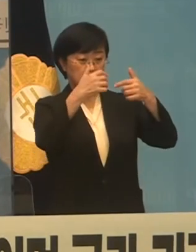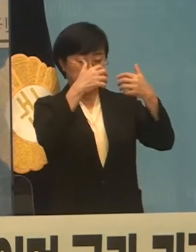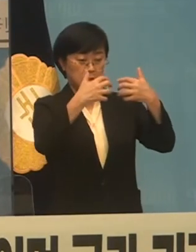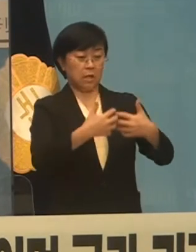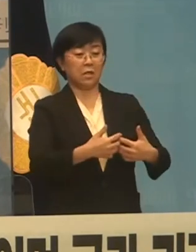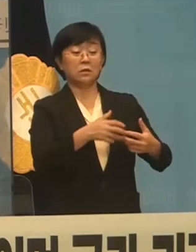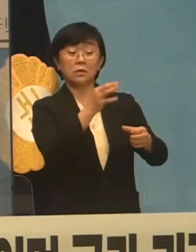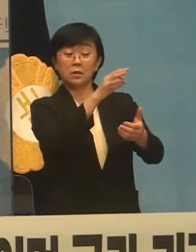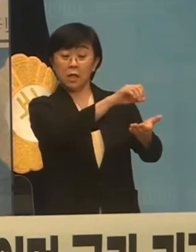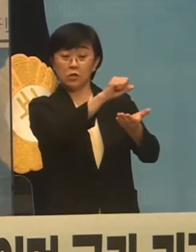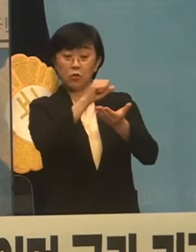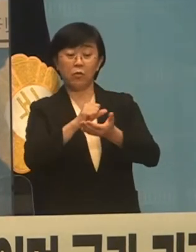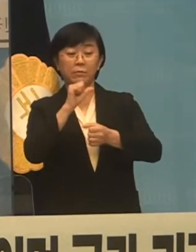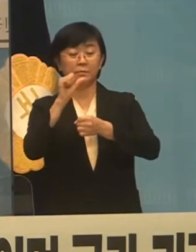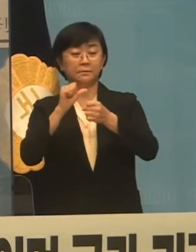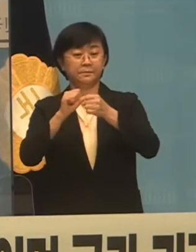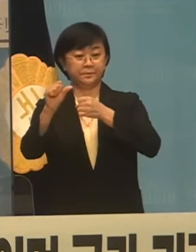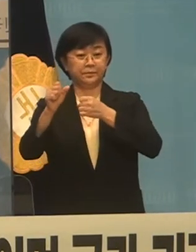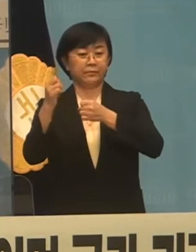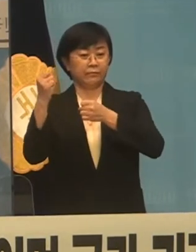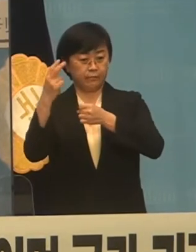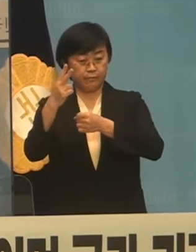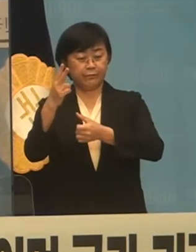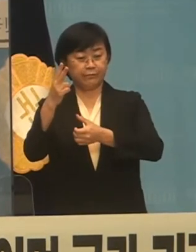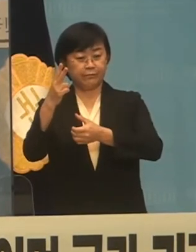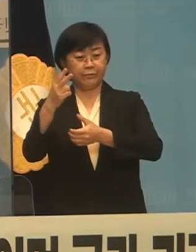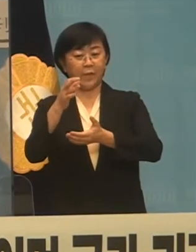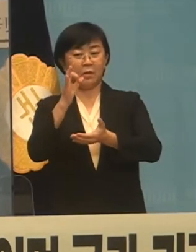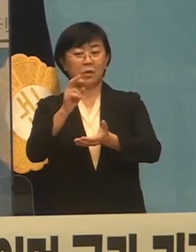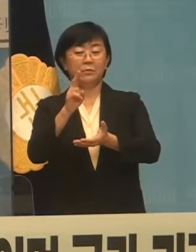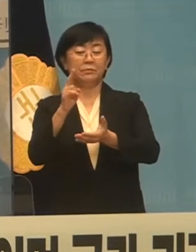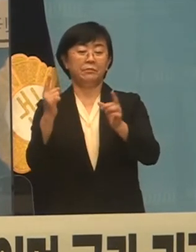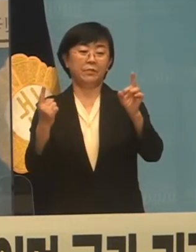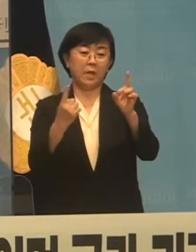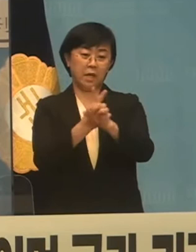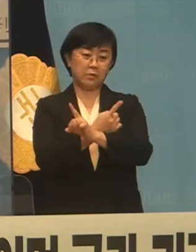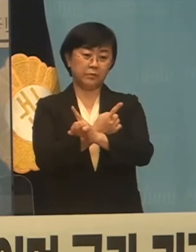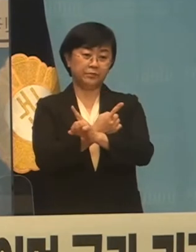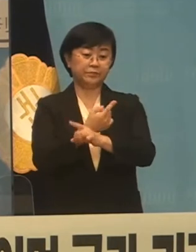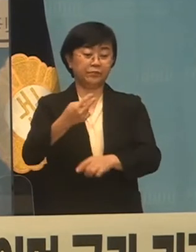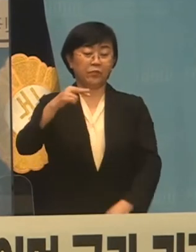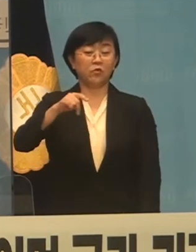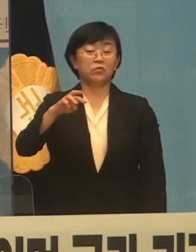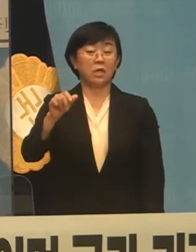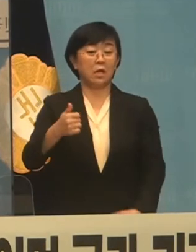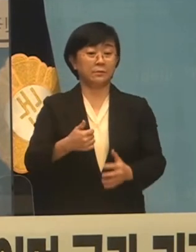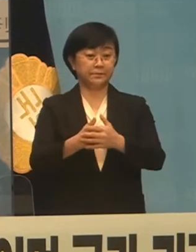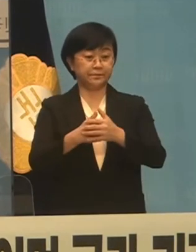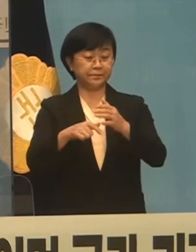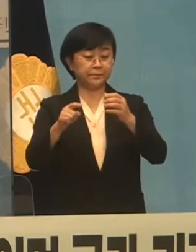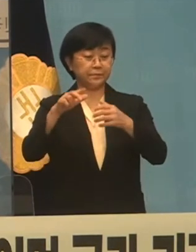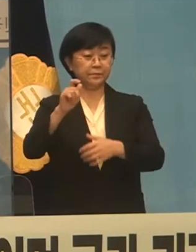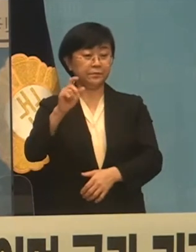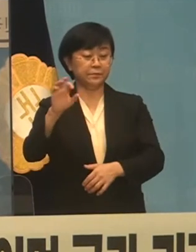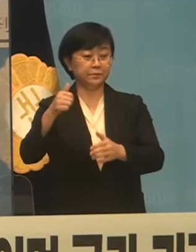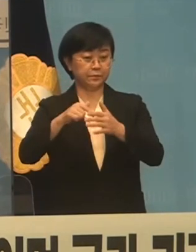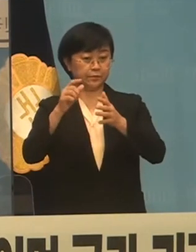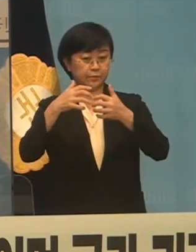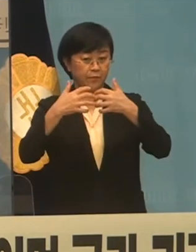인수한 이후 또 5년 뒤에 또 자본이 바뀌게 되면 과연 두산 공작기계 남은 건